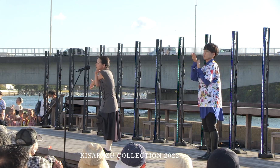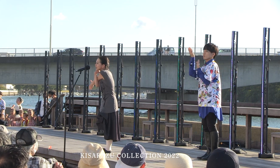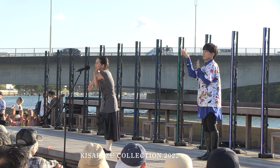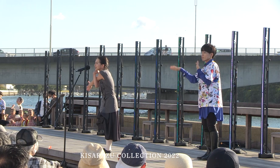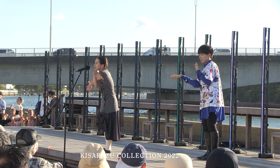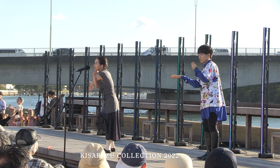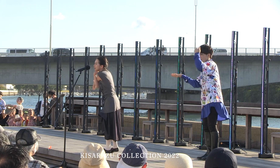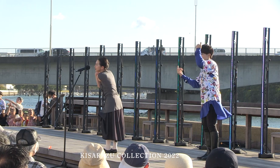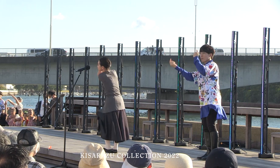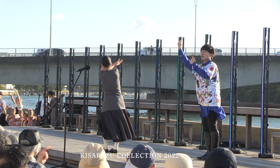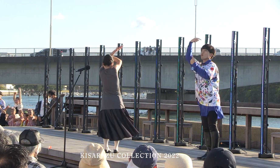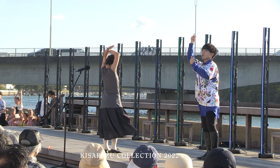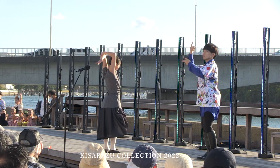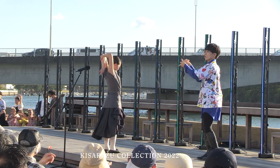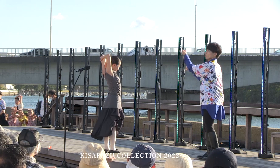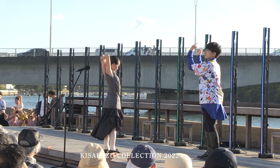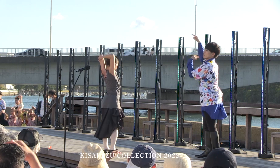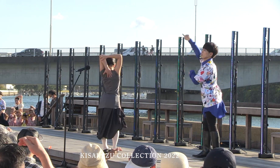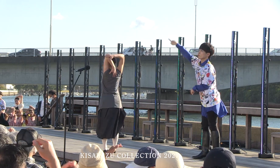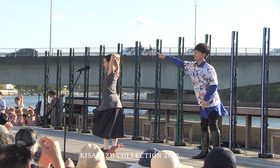の後ろに持ってきていただいて